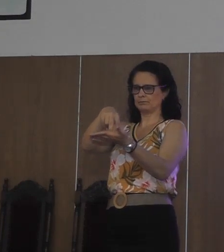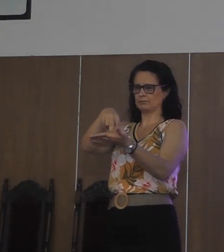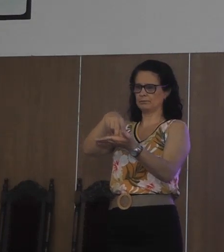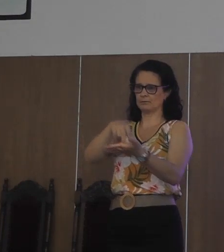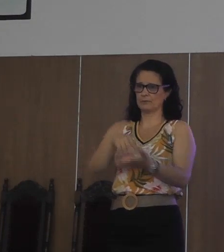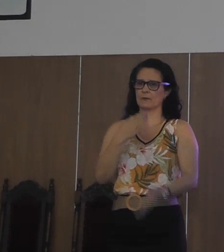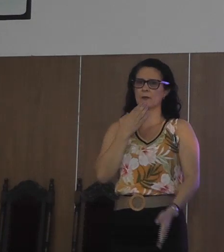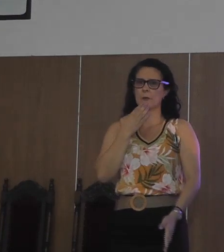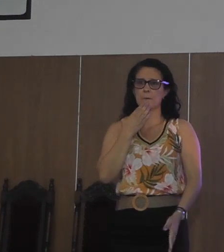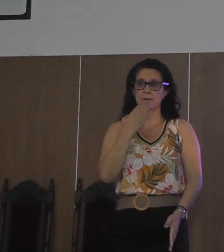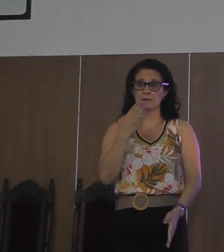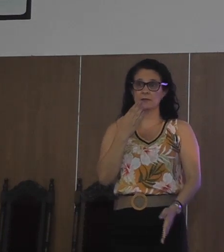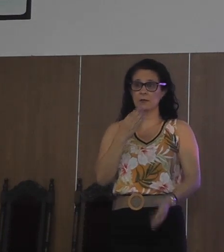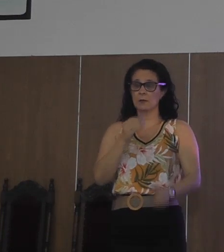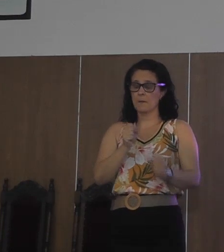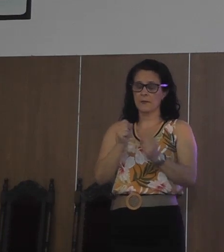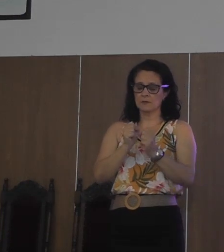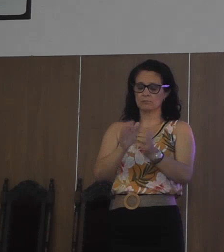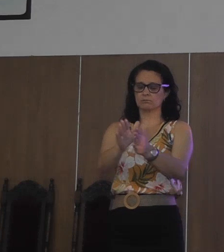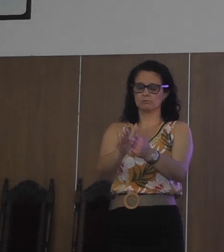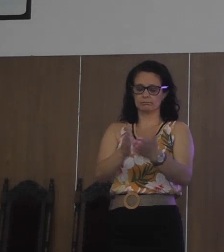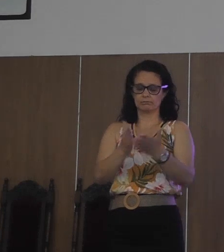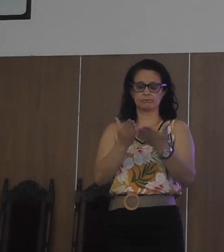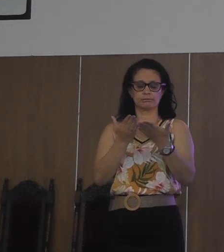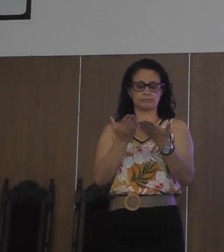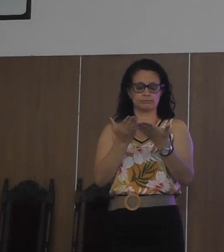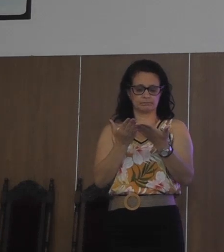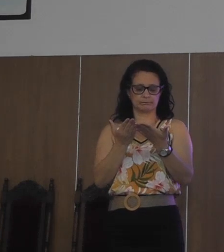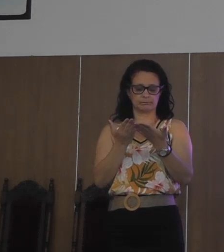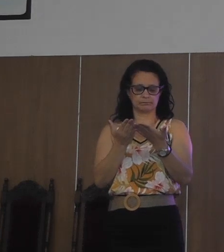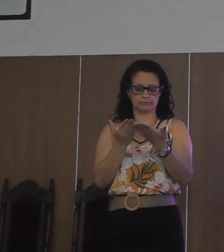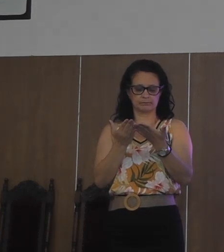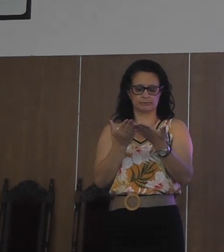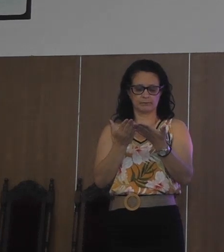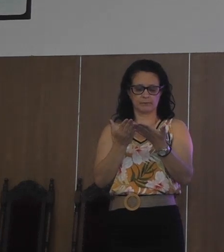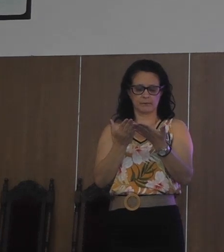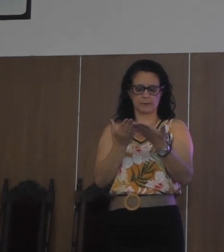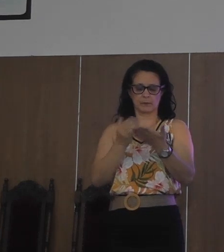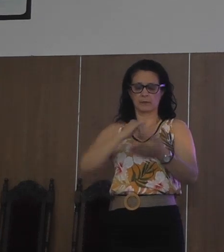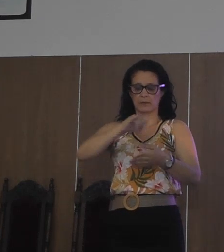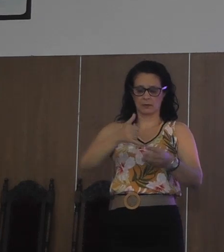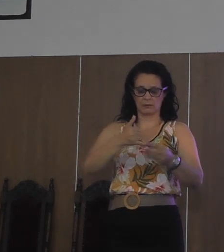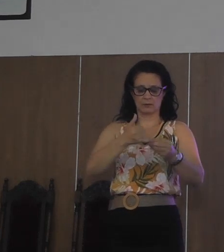Pedir que venhamos abrir as nossas Bíblias no livro de Josué.